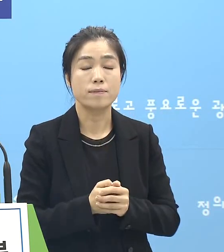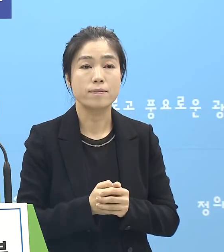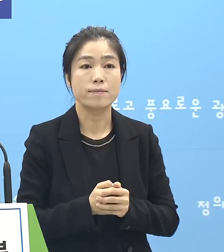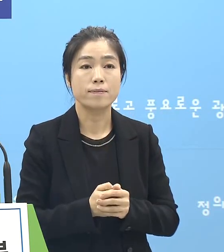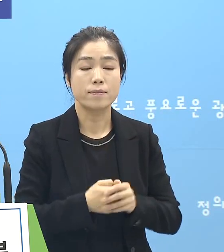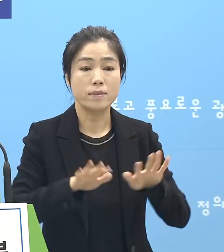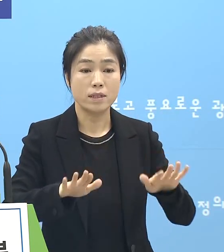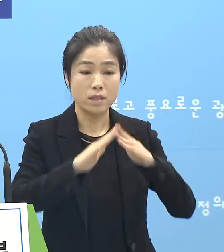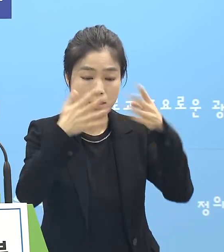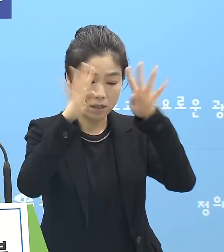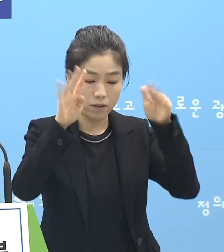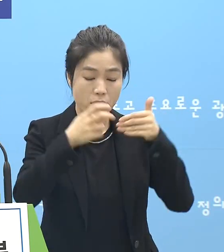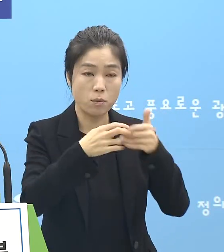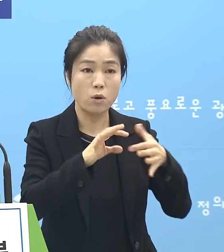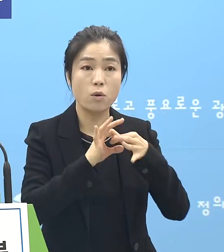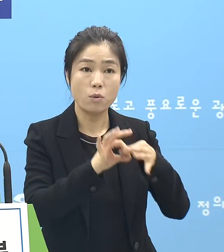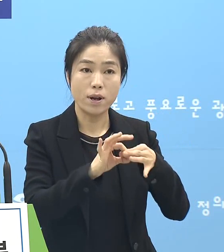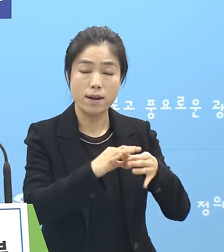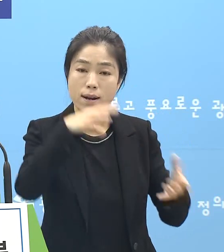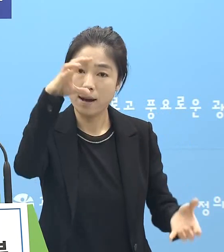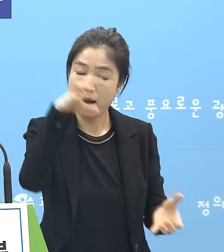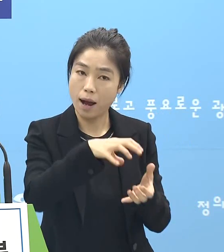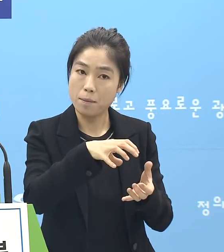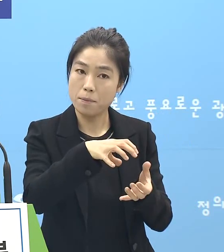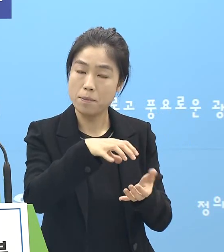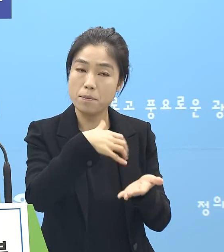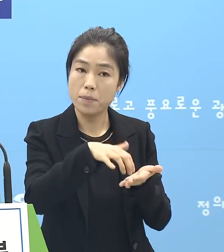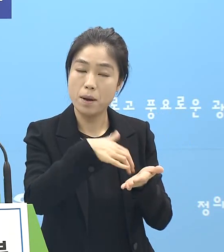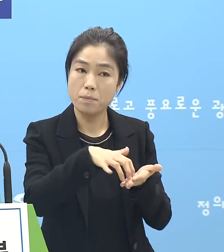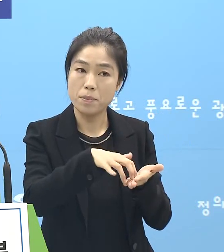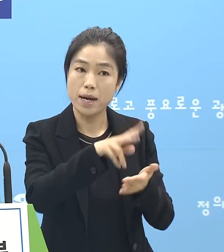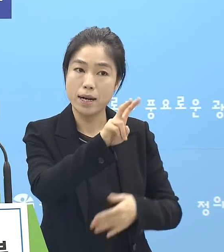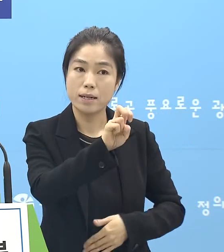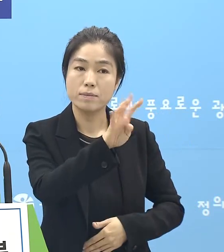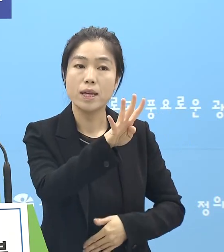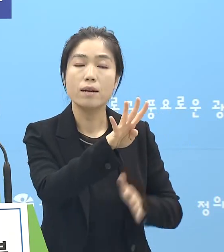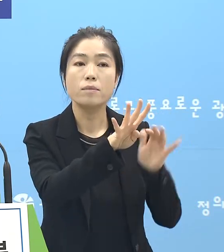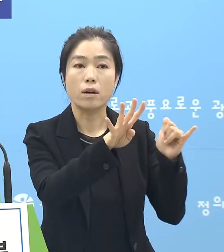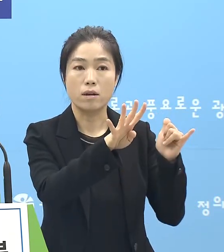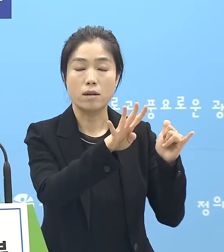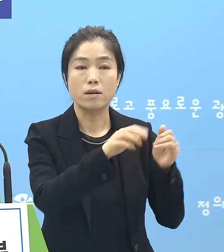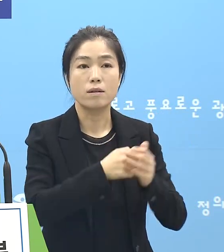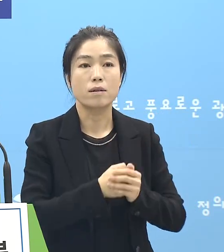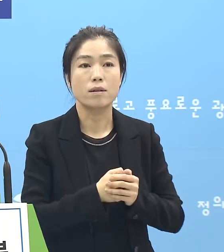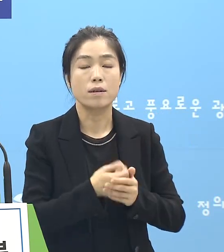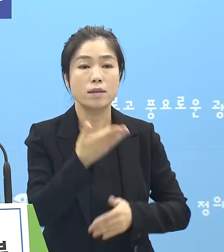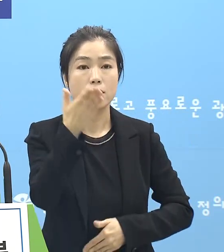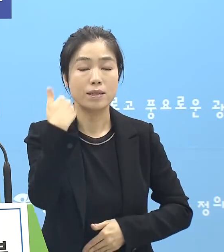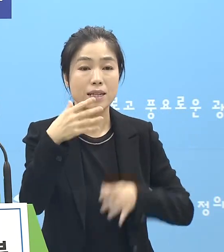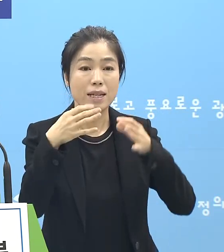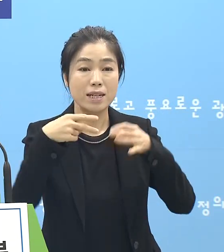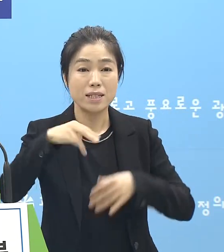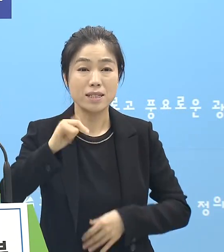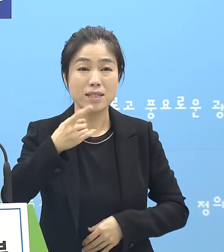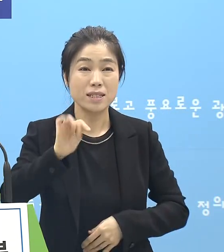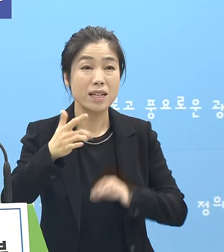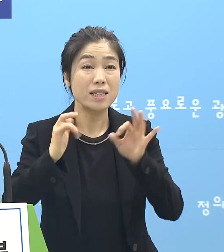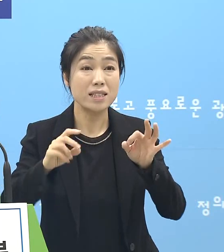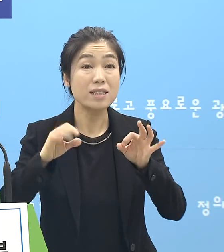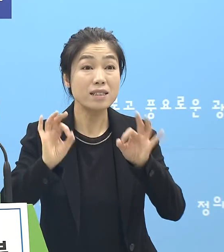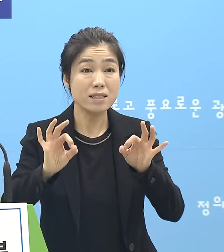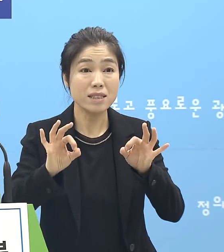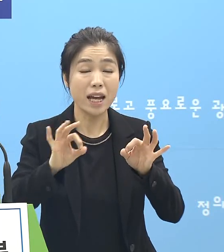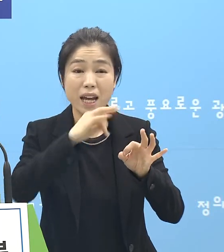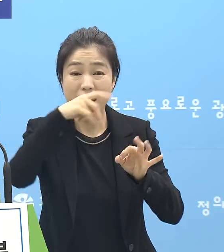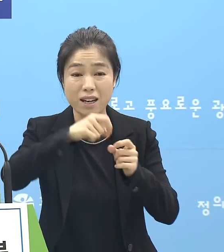저희가 지금 전남대병원 관련해서는 총 누적 환자 수가 24명입니다. 지난 신한은행 그 순천